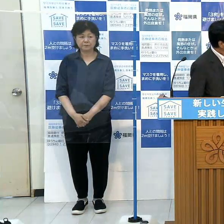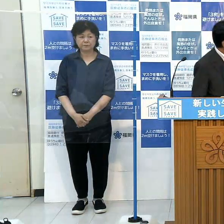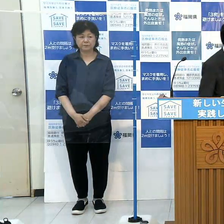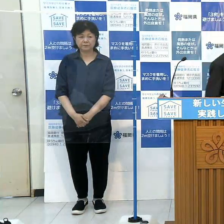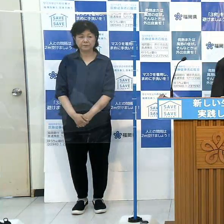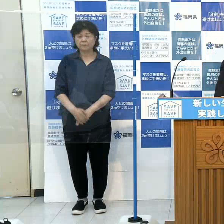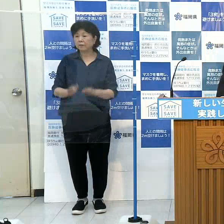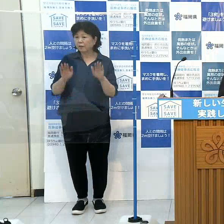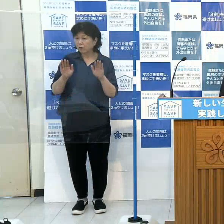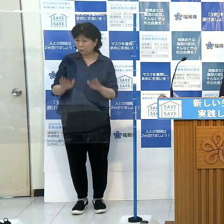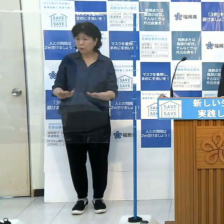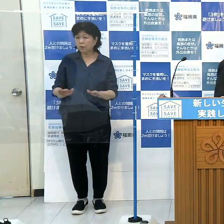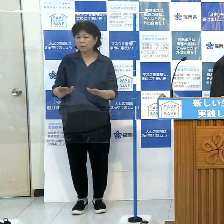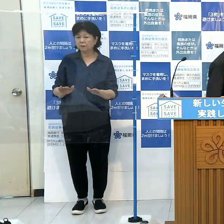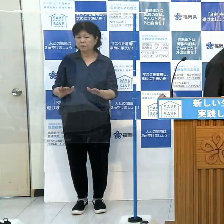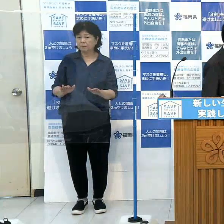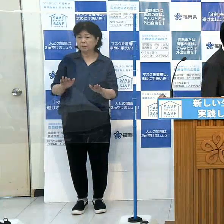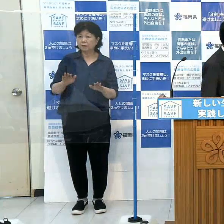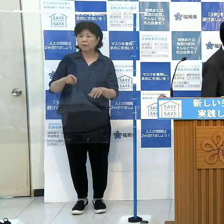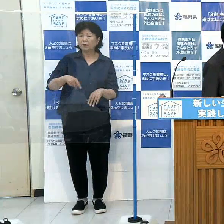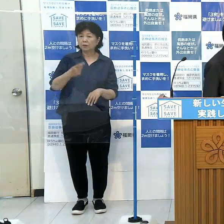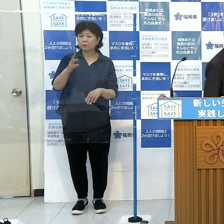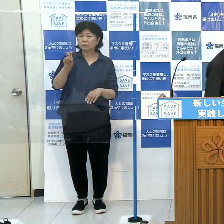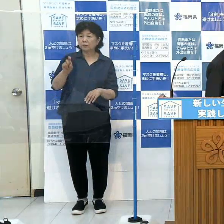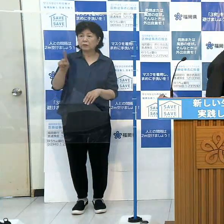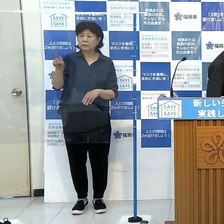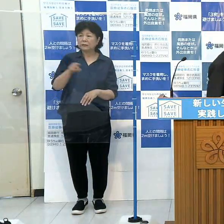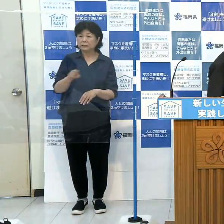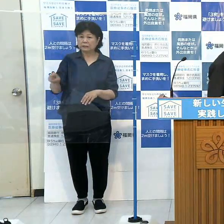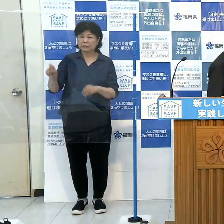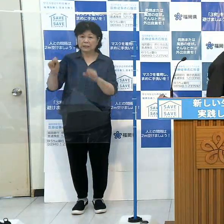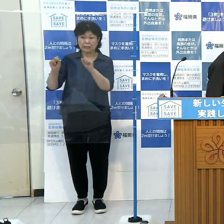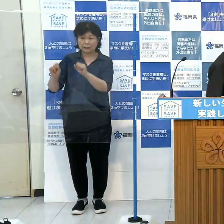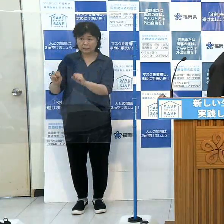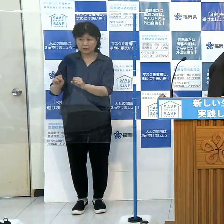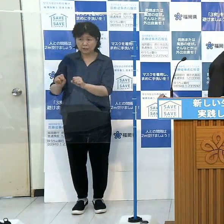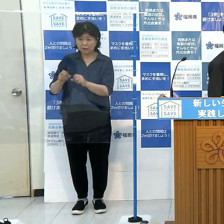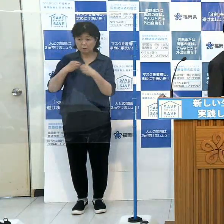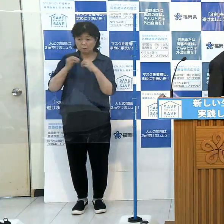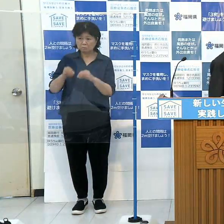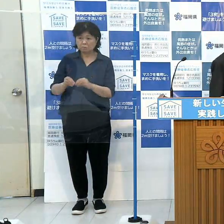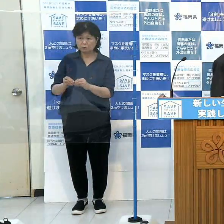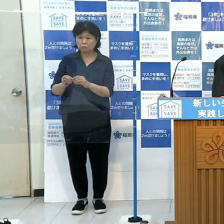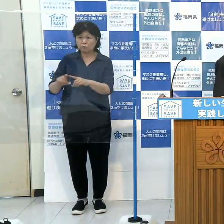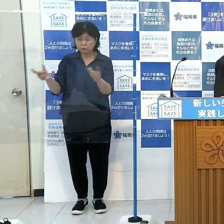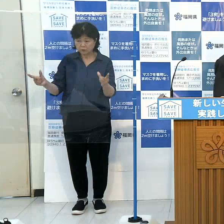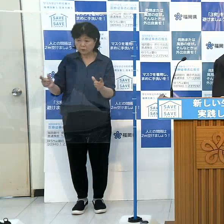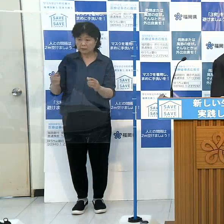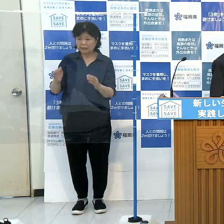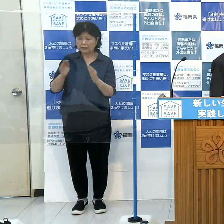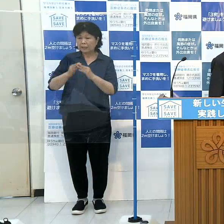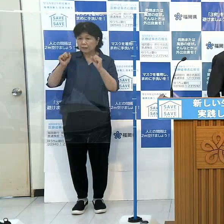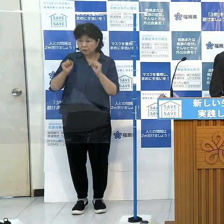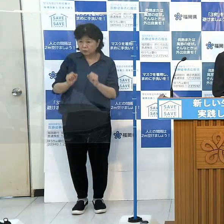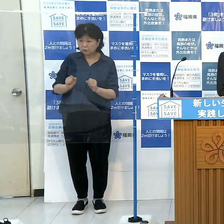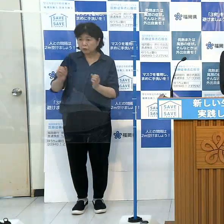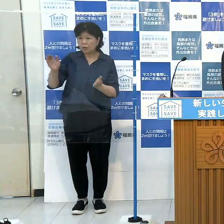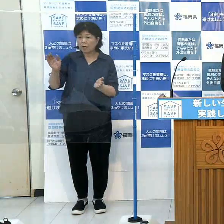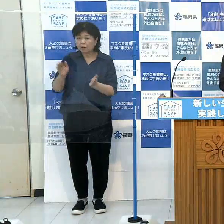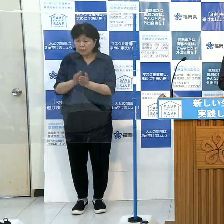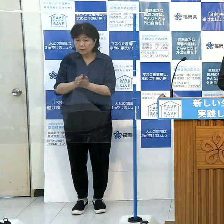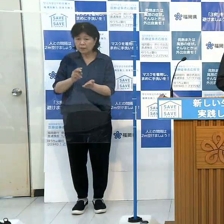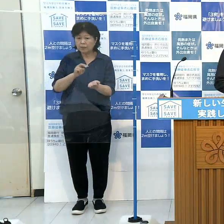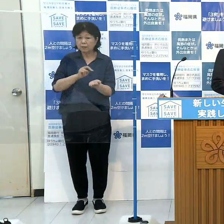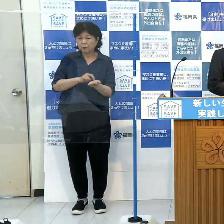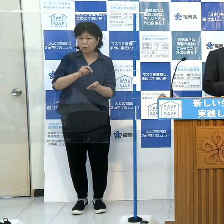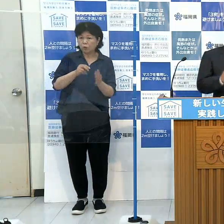で、今回121の方が出てこられますので、この自宅待機の方と合わせてですね、医療が